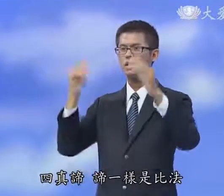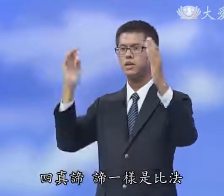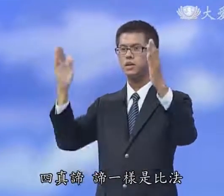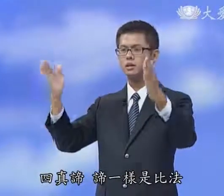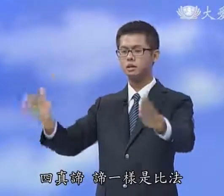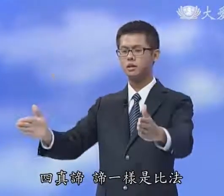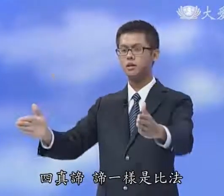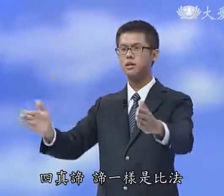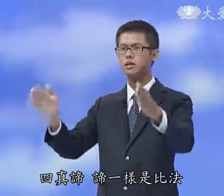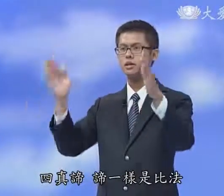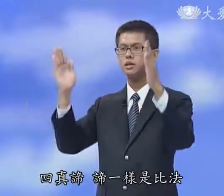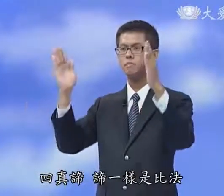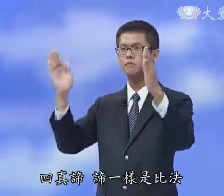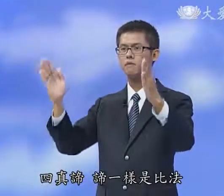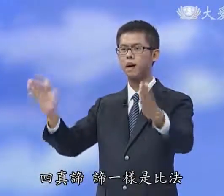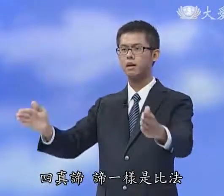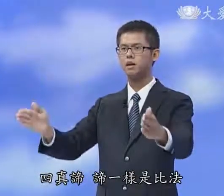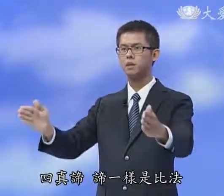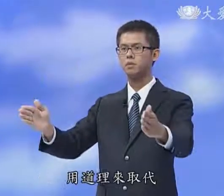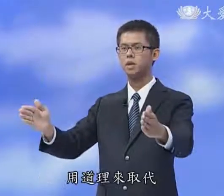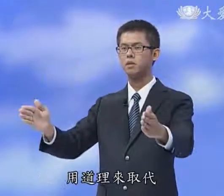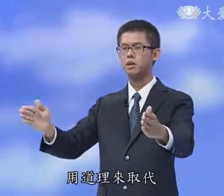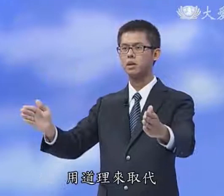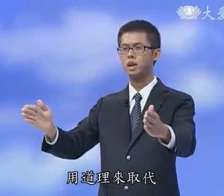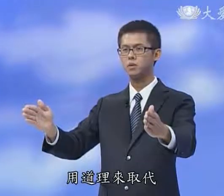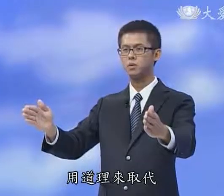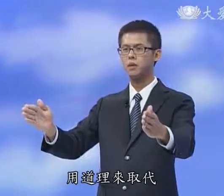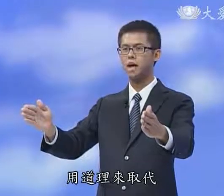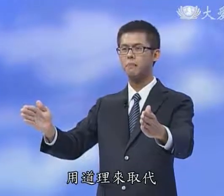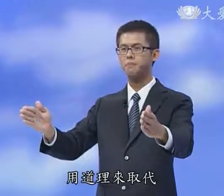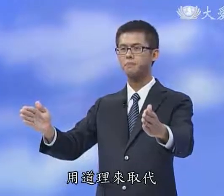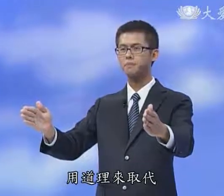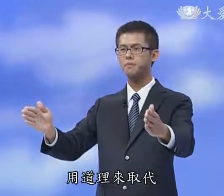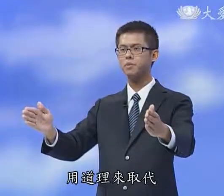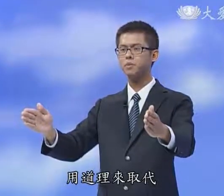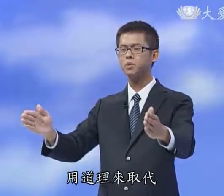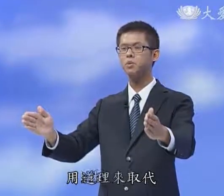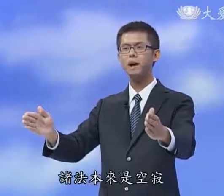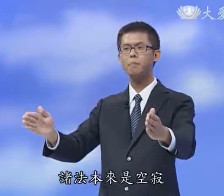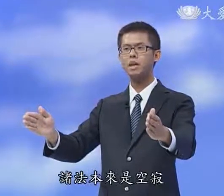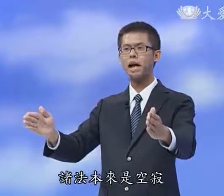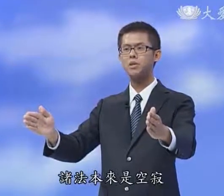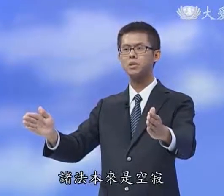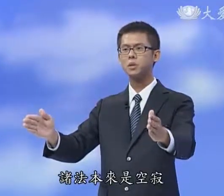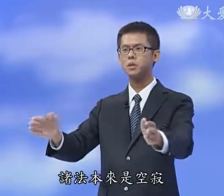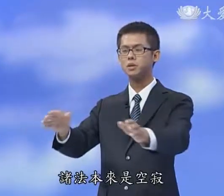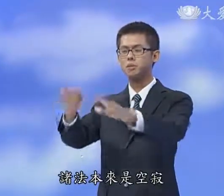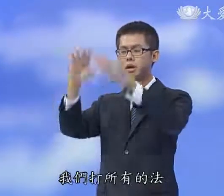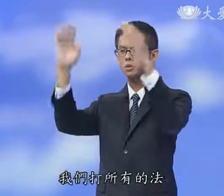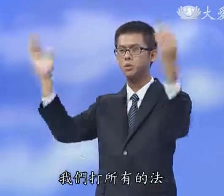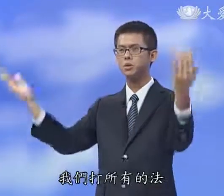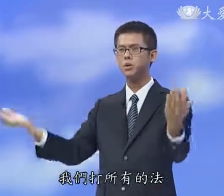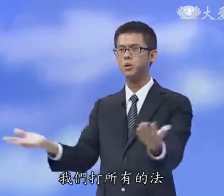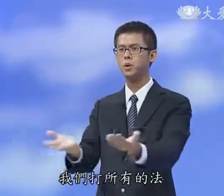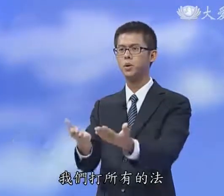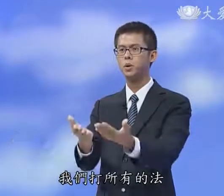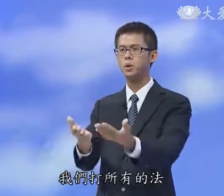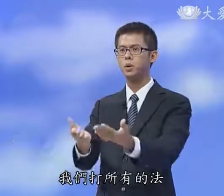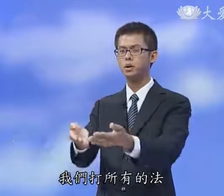谛，谛一样是比法，用道理来取代。诸法本来是空寂，我们打所有